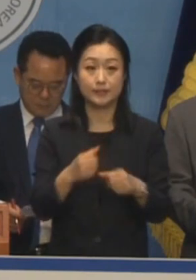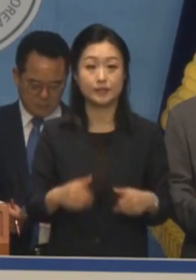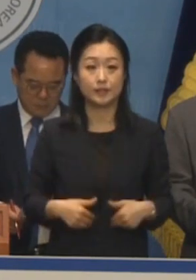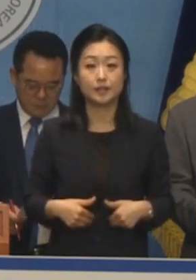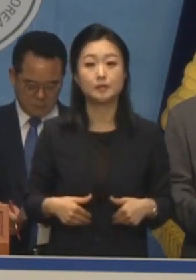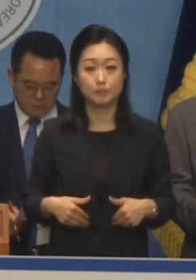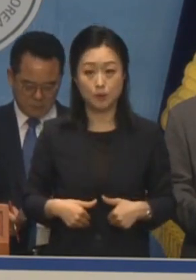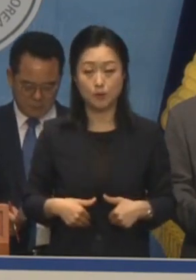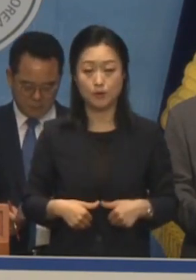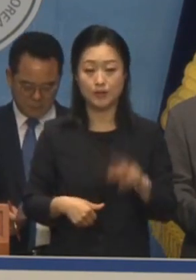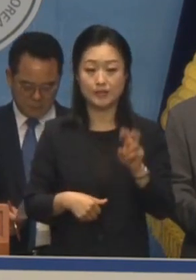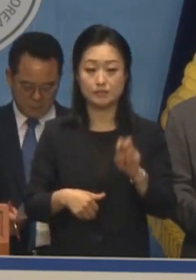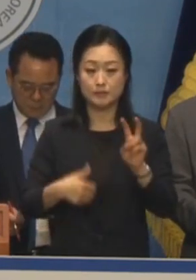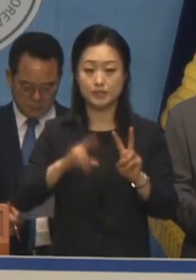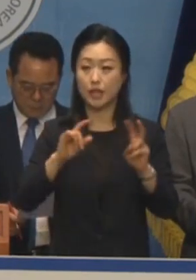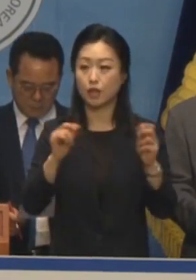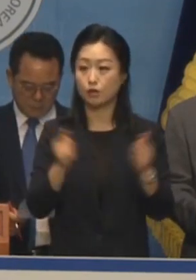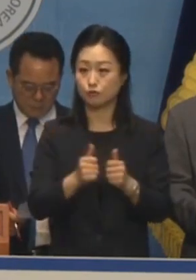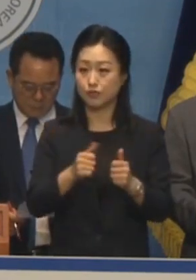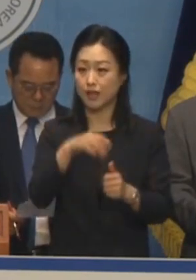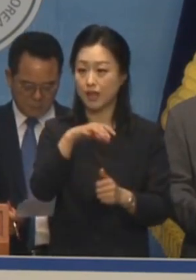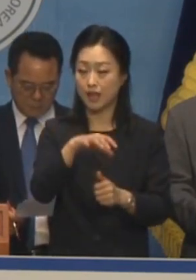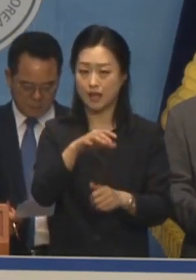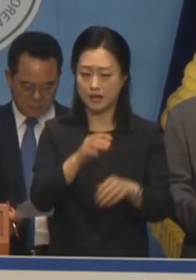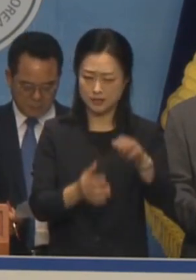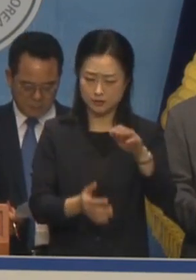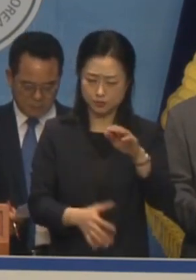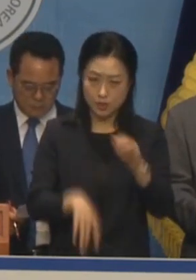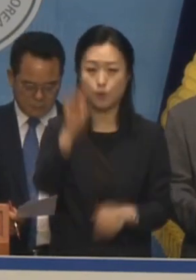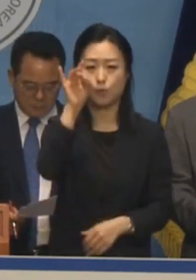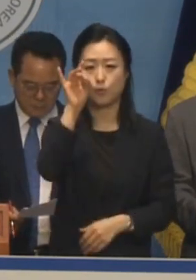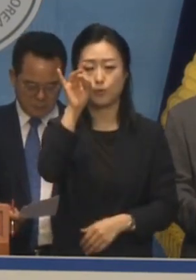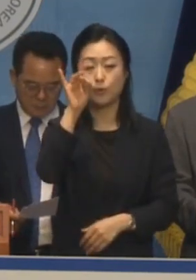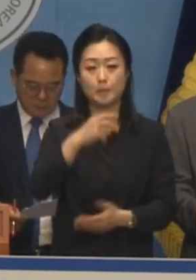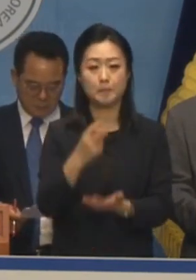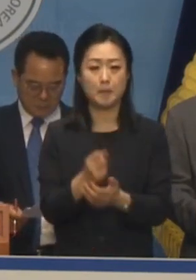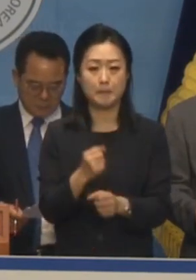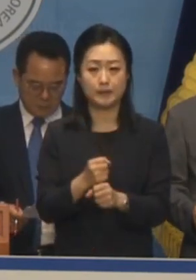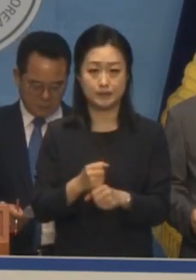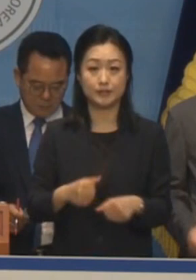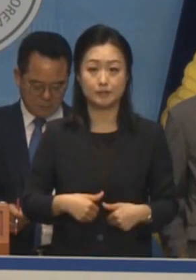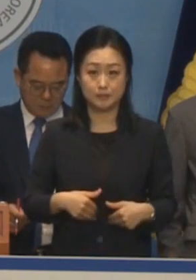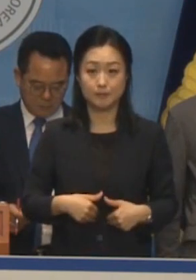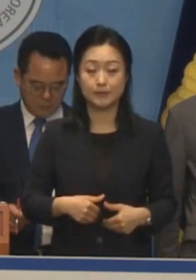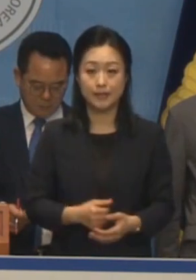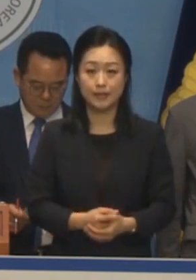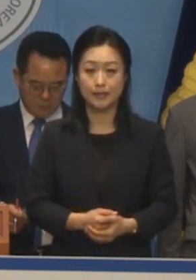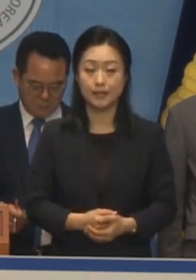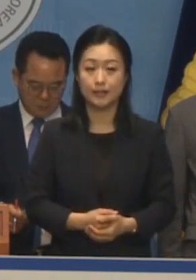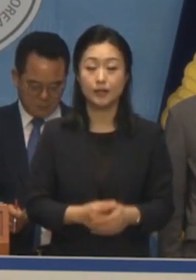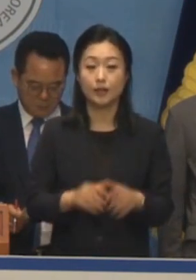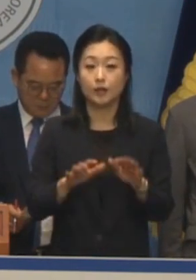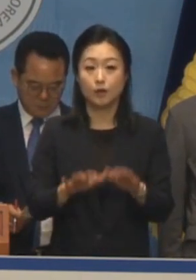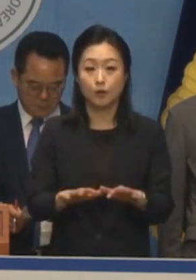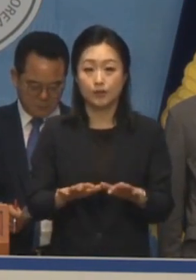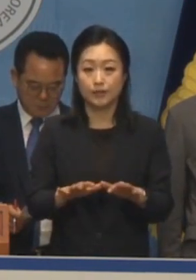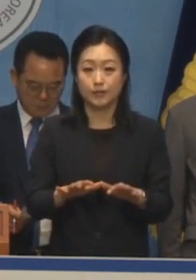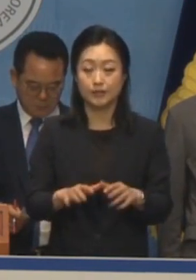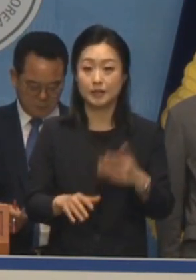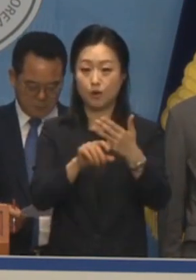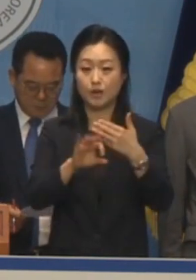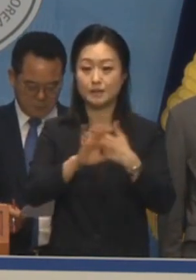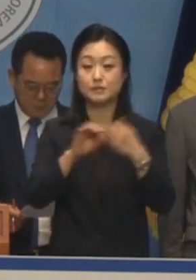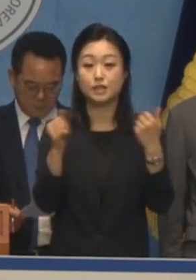없는 22대 국회 최우선 입법과제로 명확해졌습니다. 이에 오늘